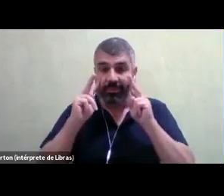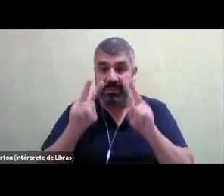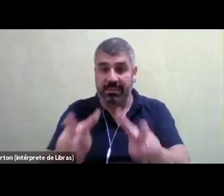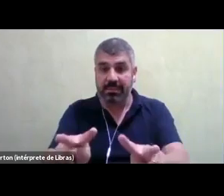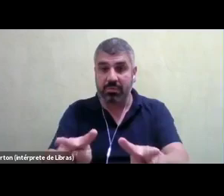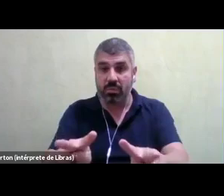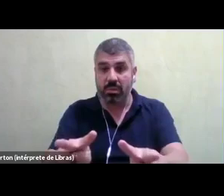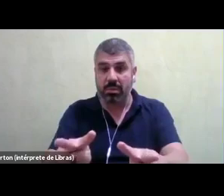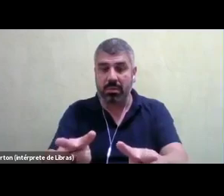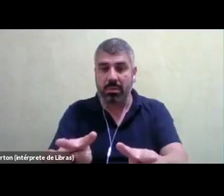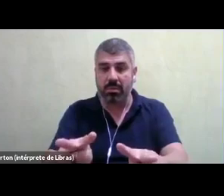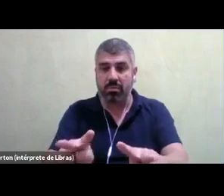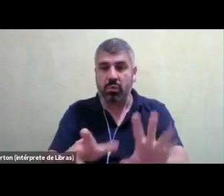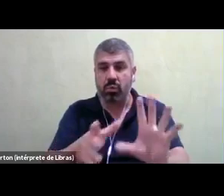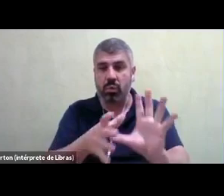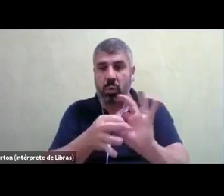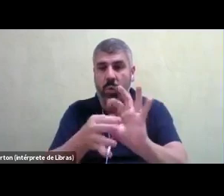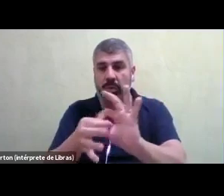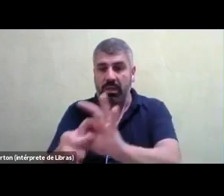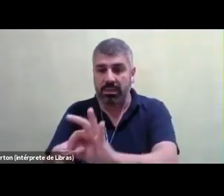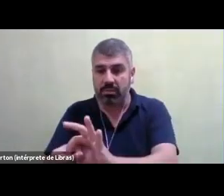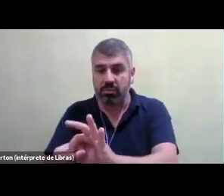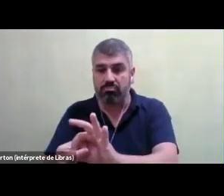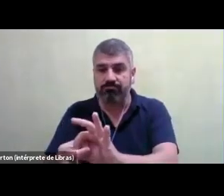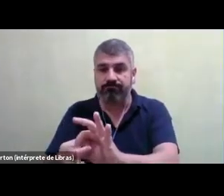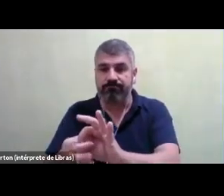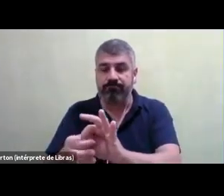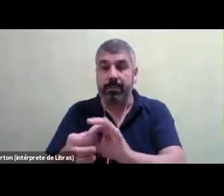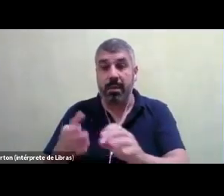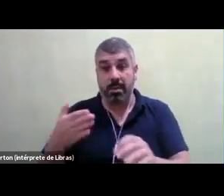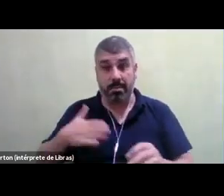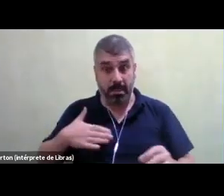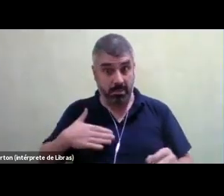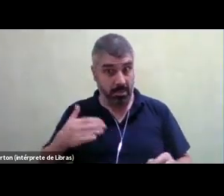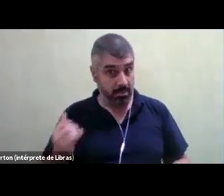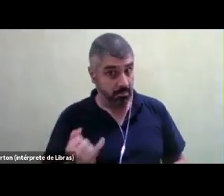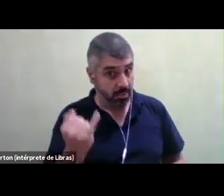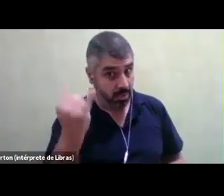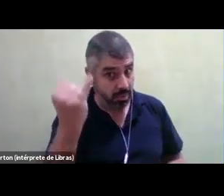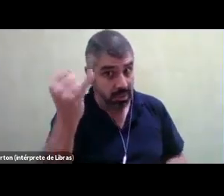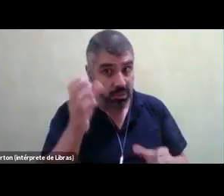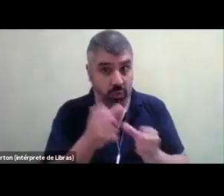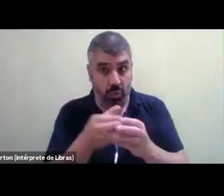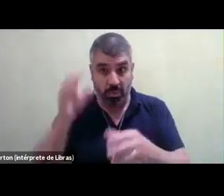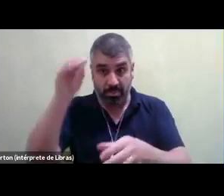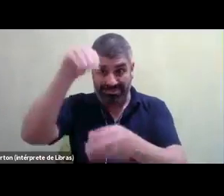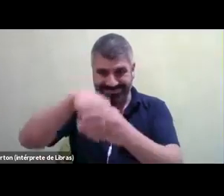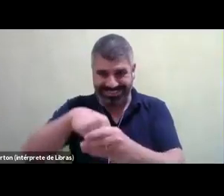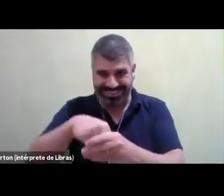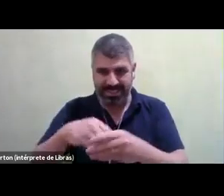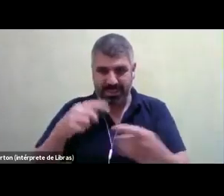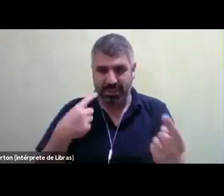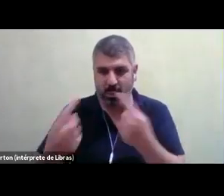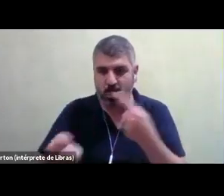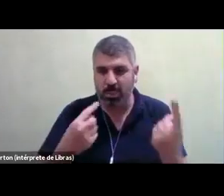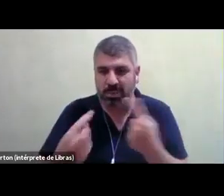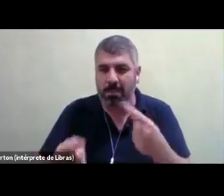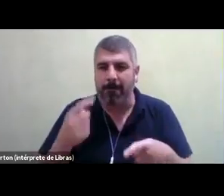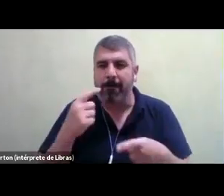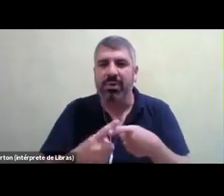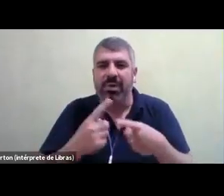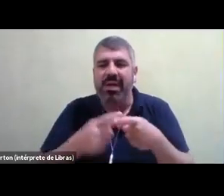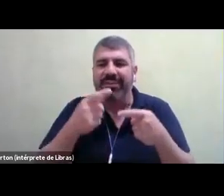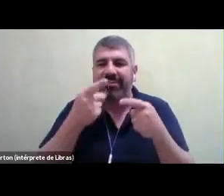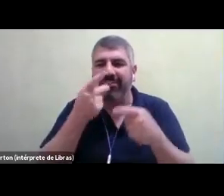visibilização, né, desses contextos, e para mim foi muito importante fazer parte desse grupo nesse momento, né, dessa discussão, para trazer,